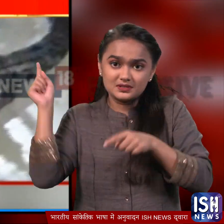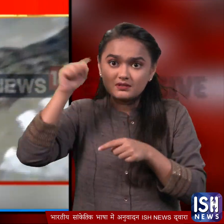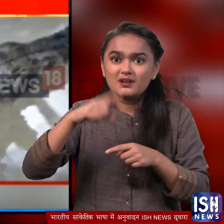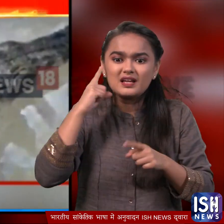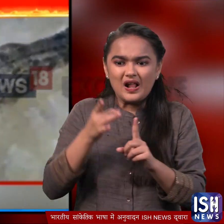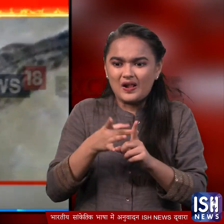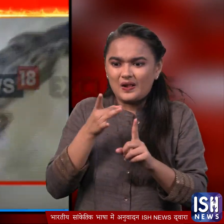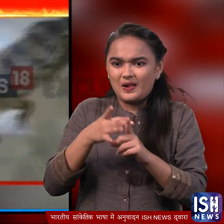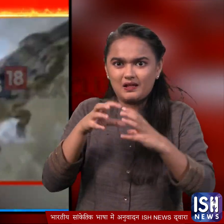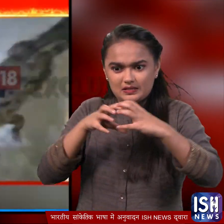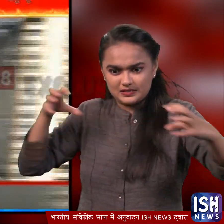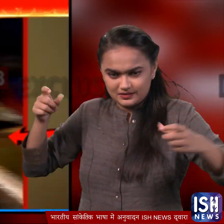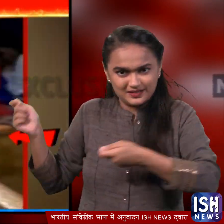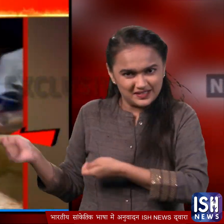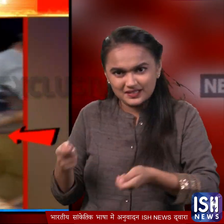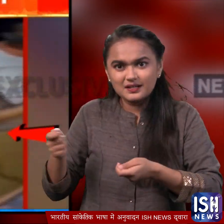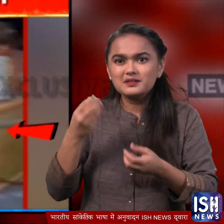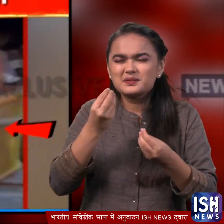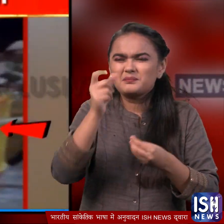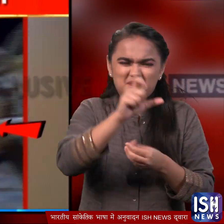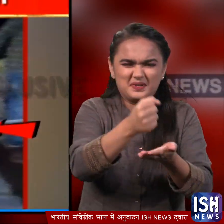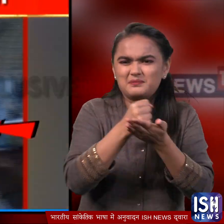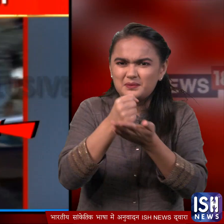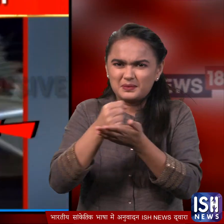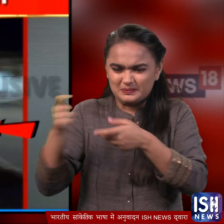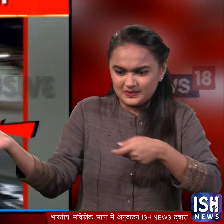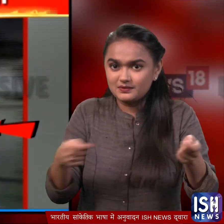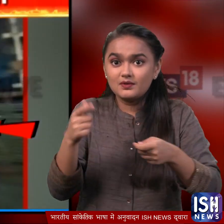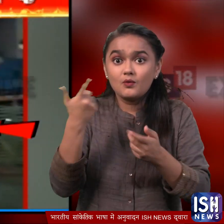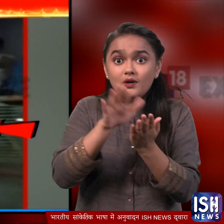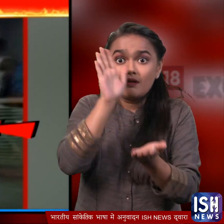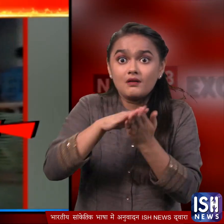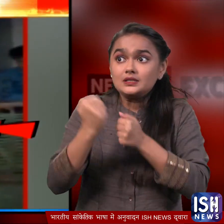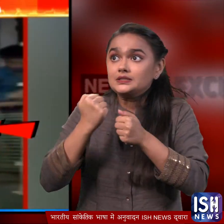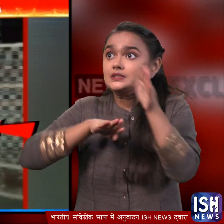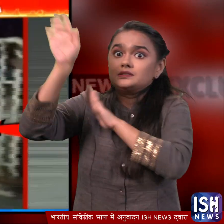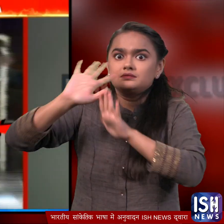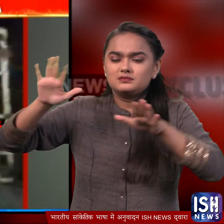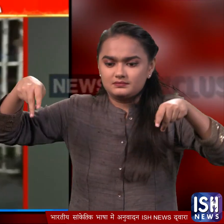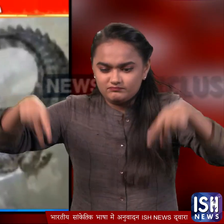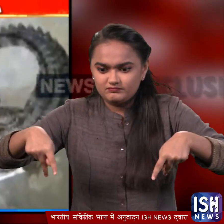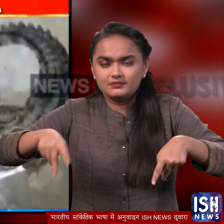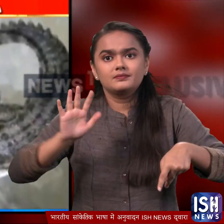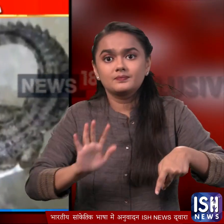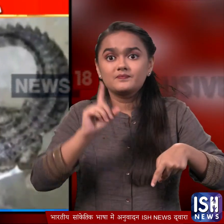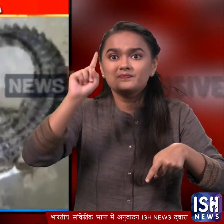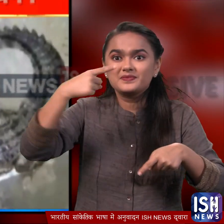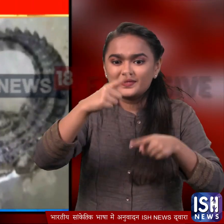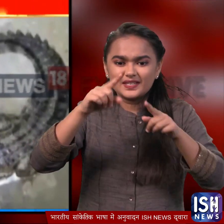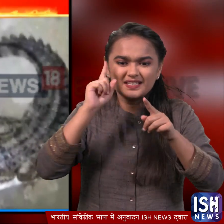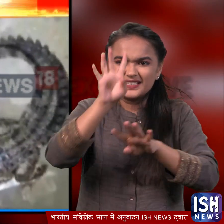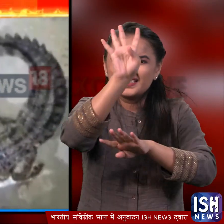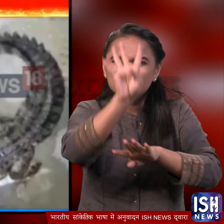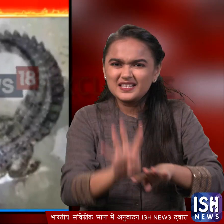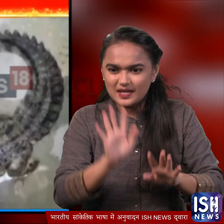साथ मिलकर उन लोगों ने एक लोहे का जाल लगाया, साथ ही रास्ते को एक चारपाई की मदद से बंद कर दिया ताकि मगरमच्छ भाग न पाए। इसके बाद वो लोग डंडों